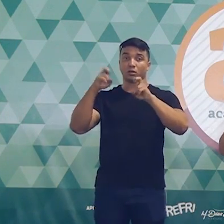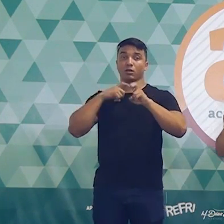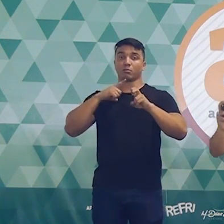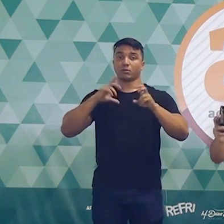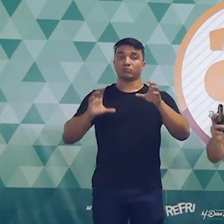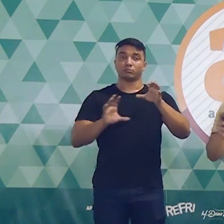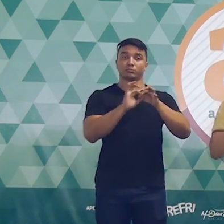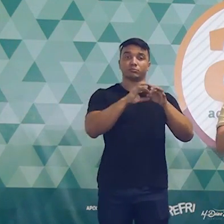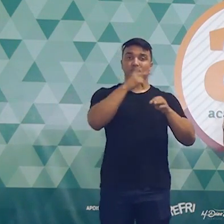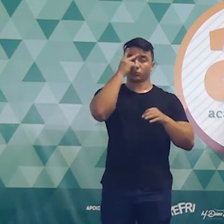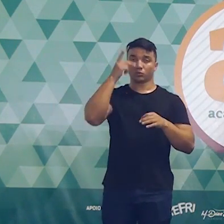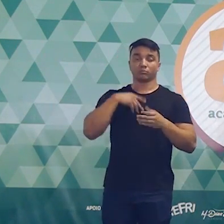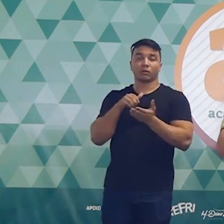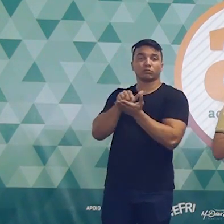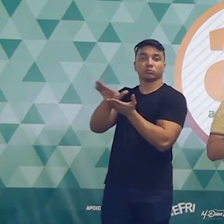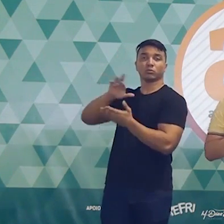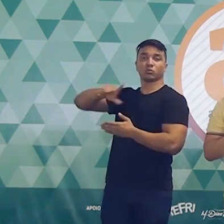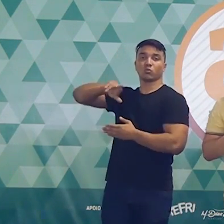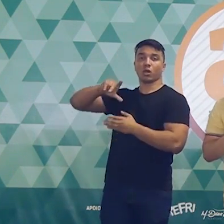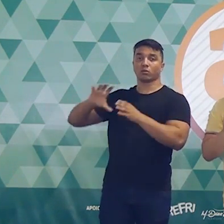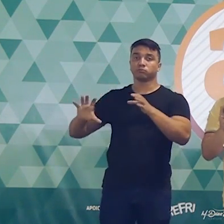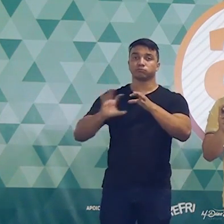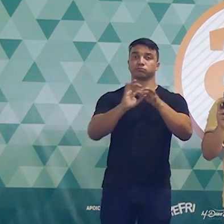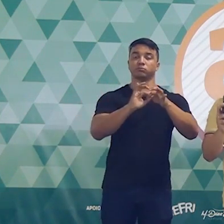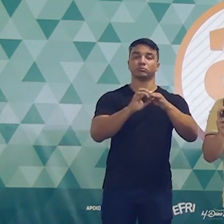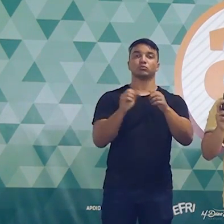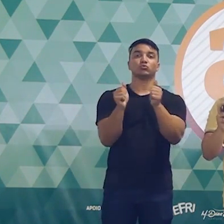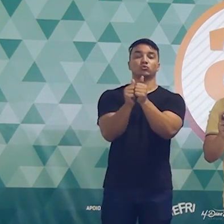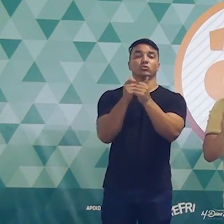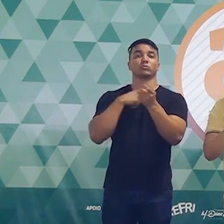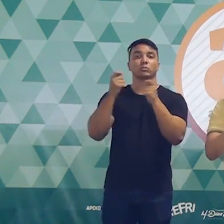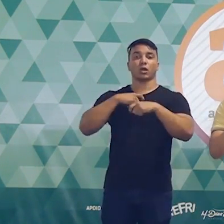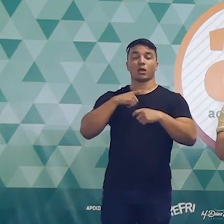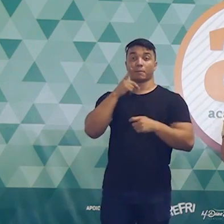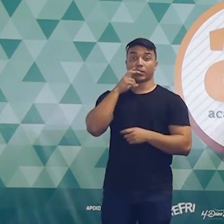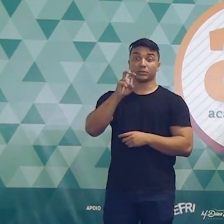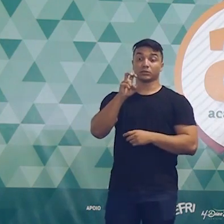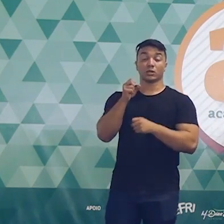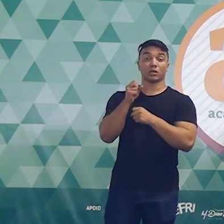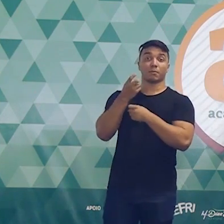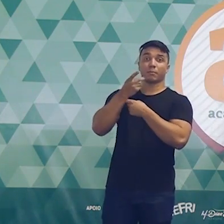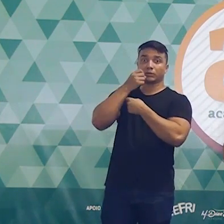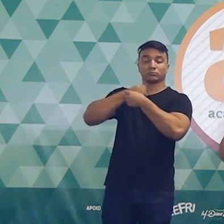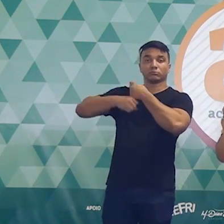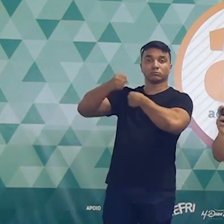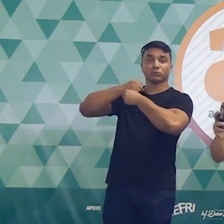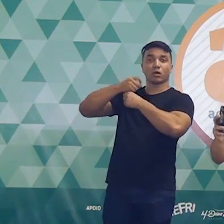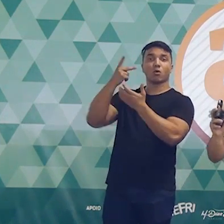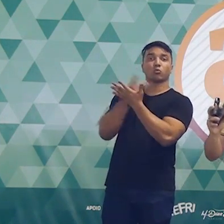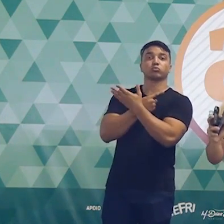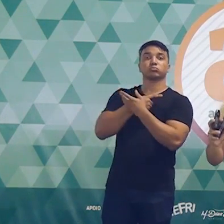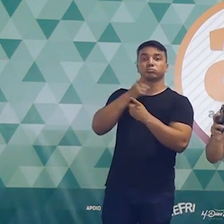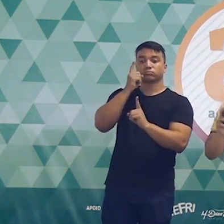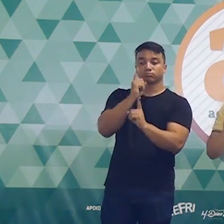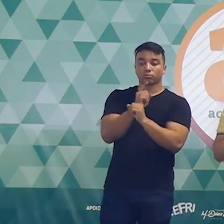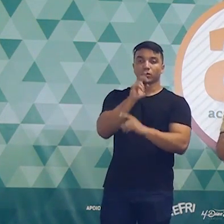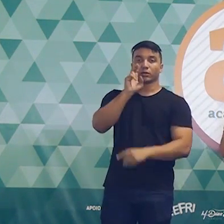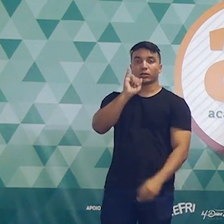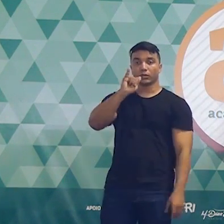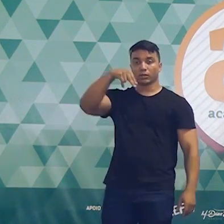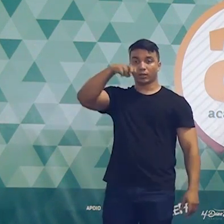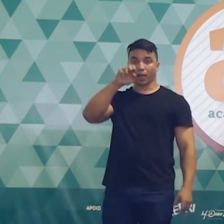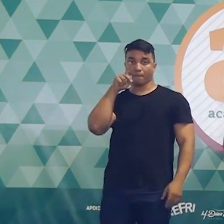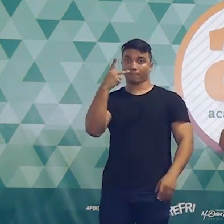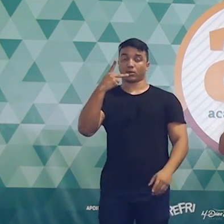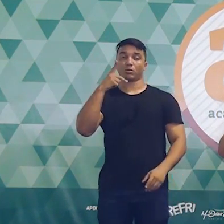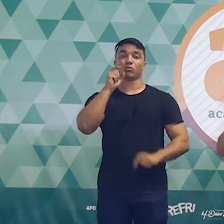discussão os candidatos? Não. Nos últimos 5 Enems ficou flagrante essa intenção do INEP de